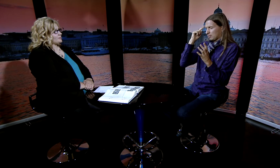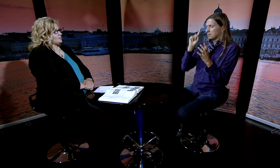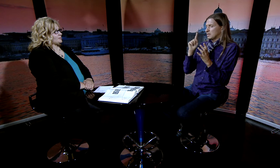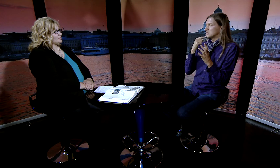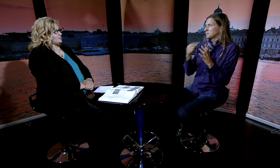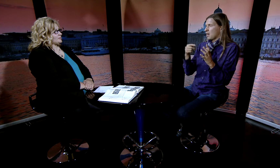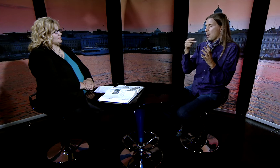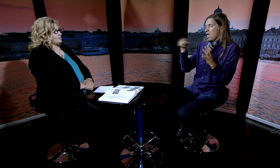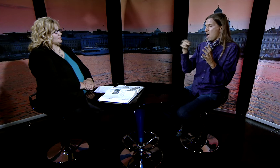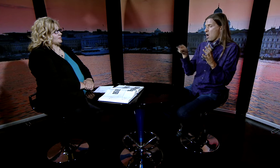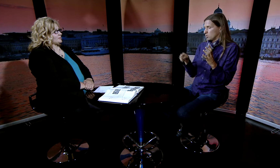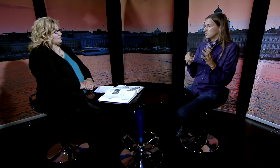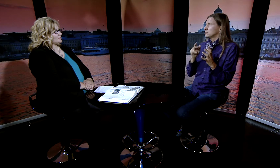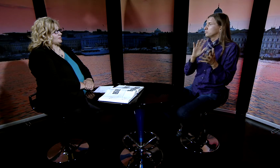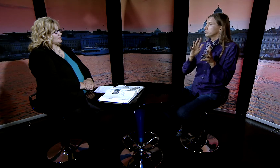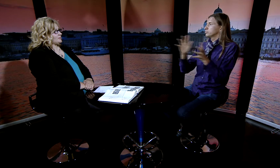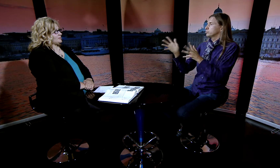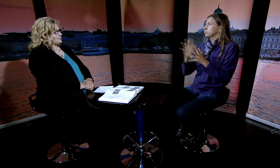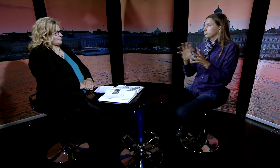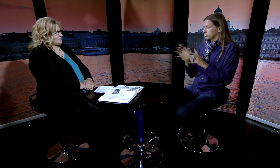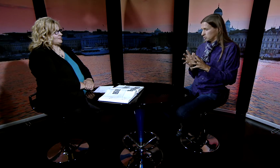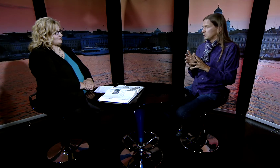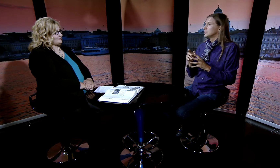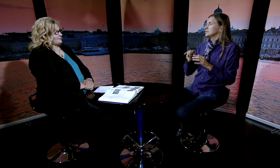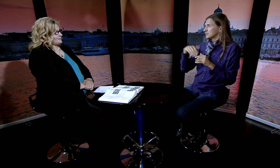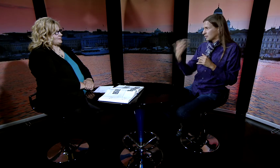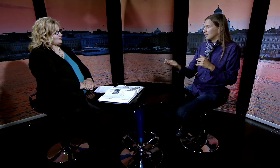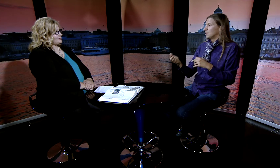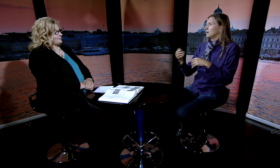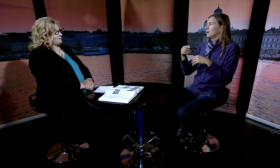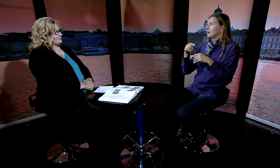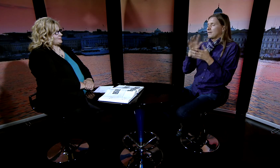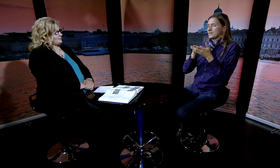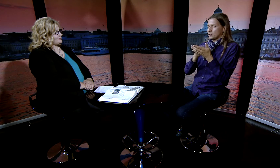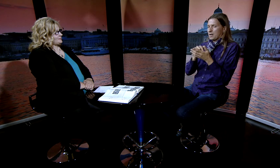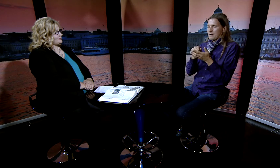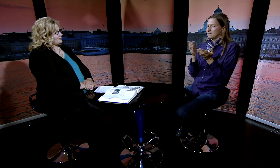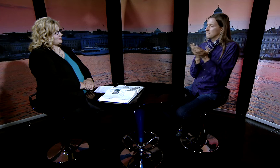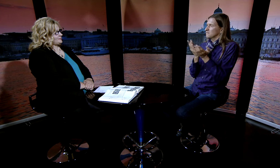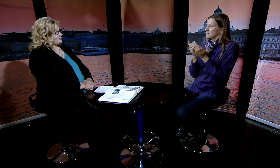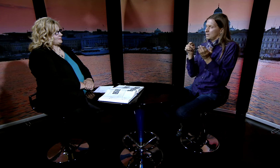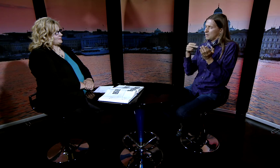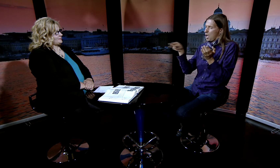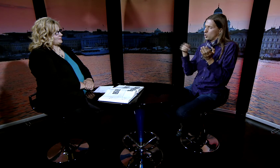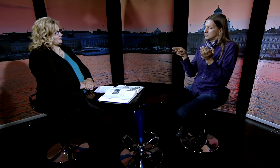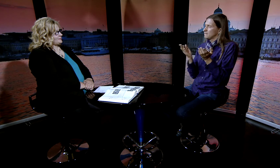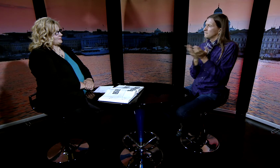Esimerkki artikkelissa on viitottu video ja siitä on viitottuja esimerkkilauseita, jotka on myös kirjoitettu suomen